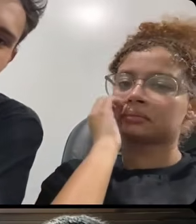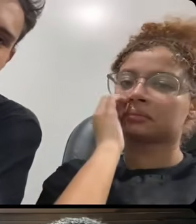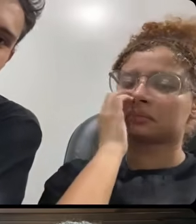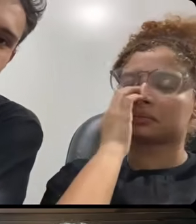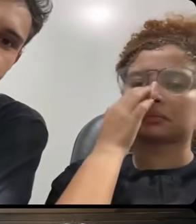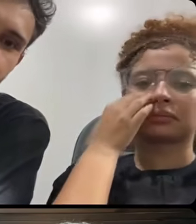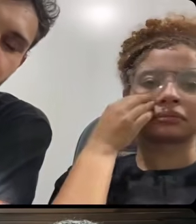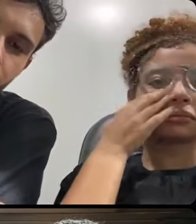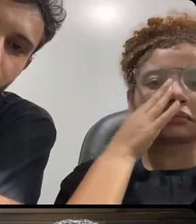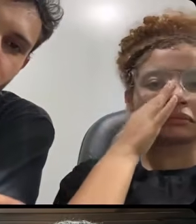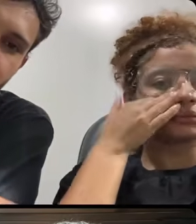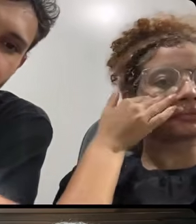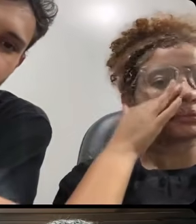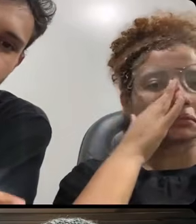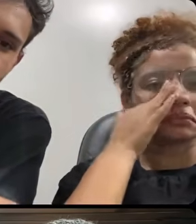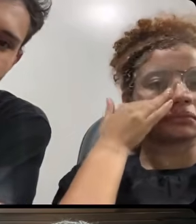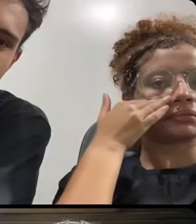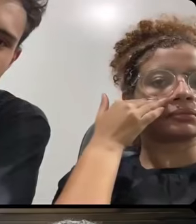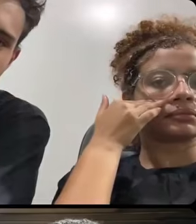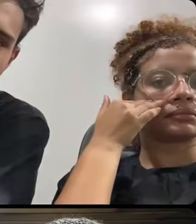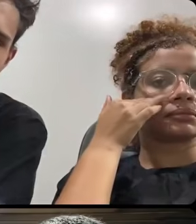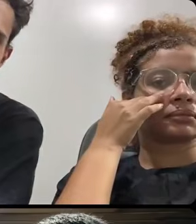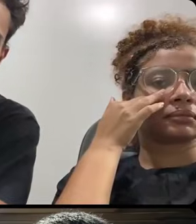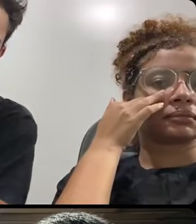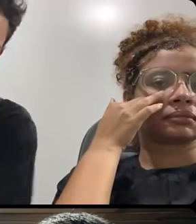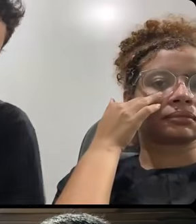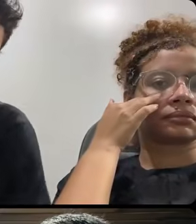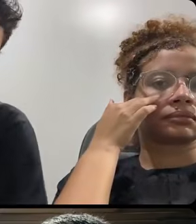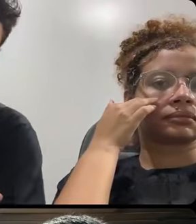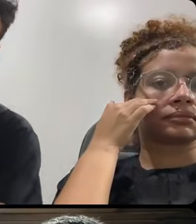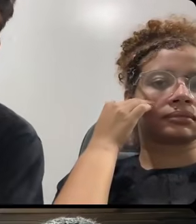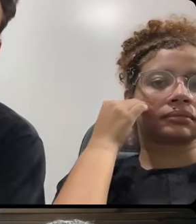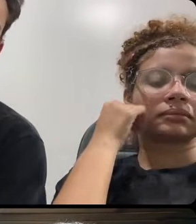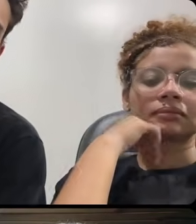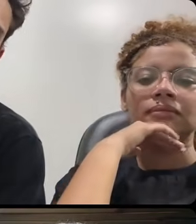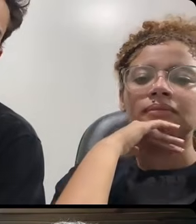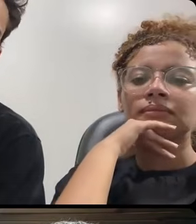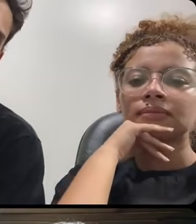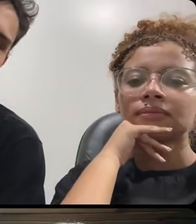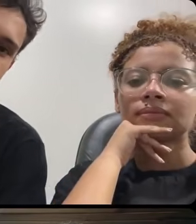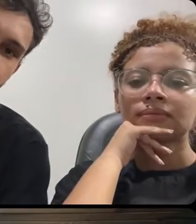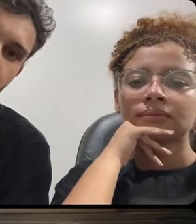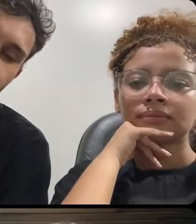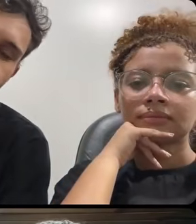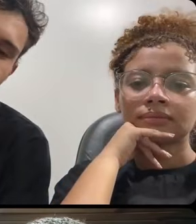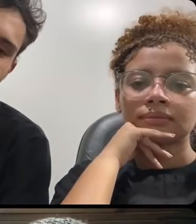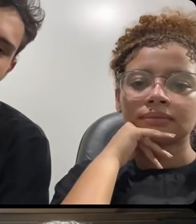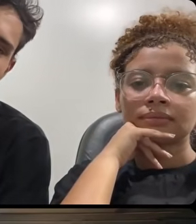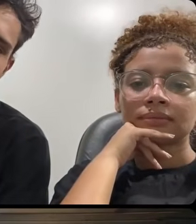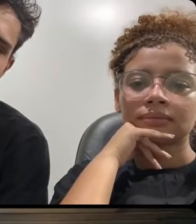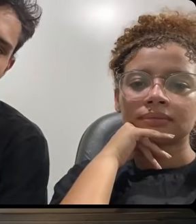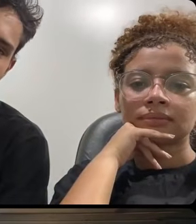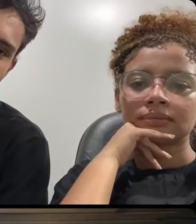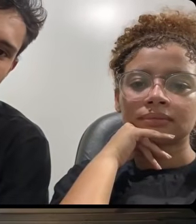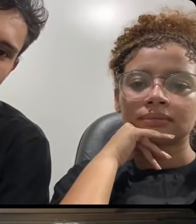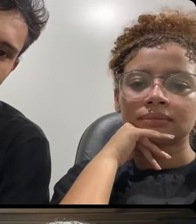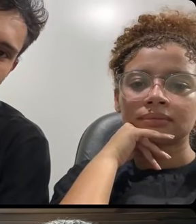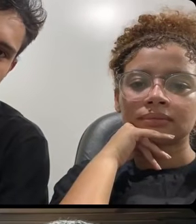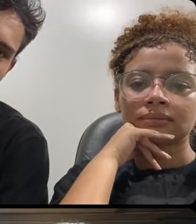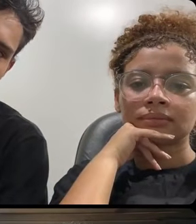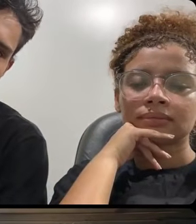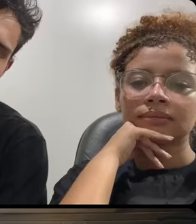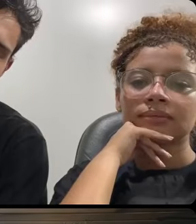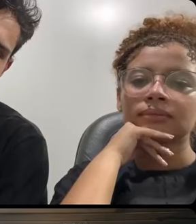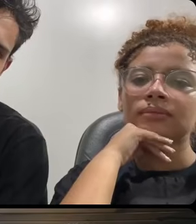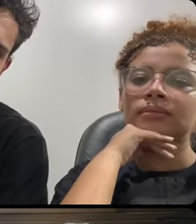exato momento, vai começar a live do Maná do Céu, Chamados e Testemunhos, juntamente com um casal de jovens